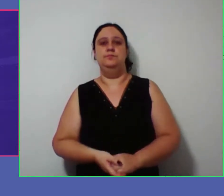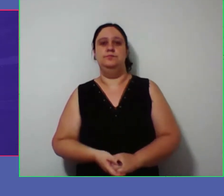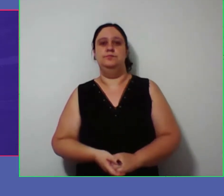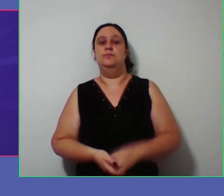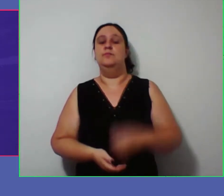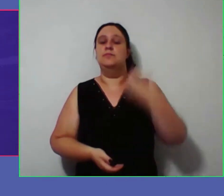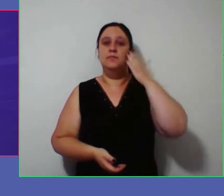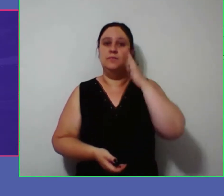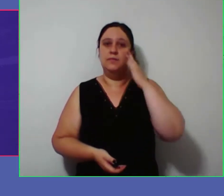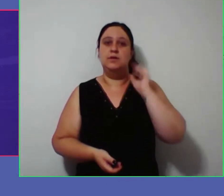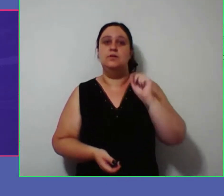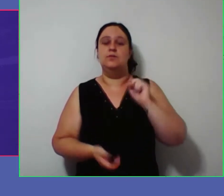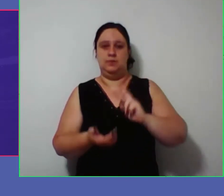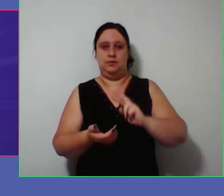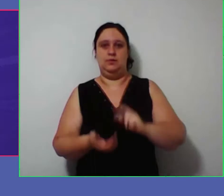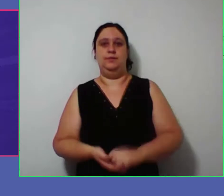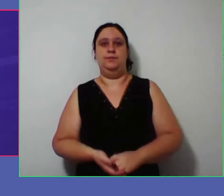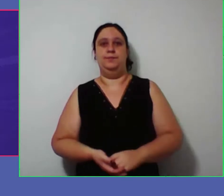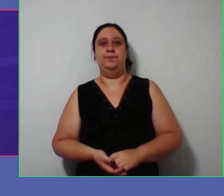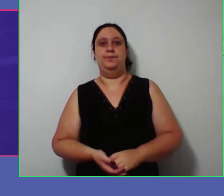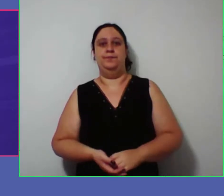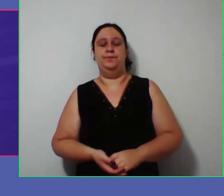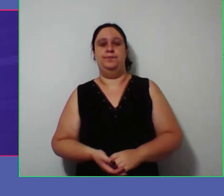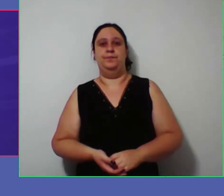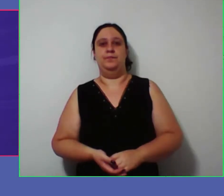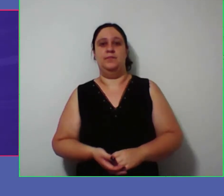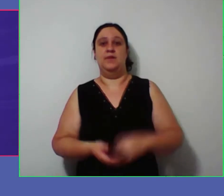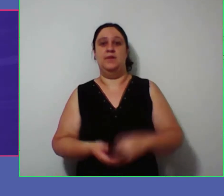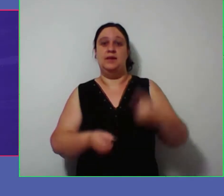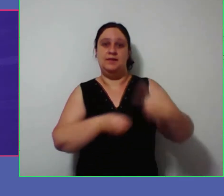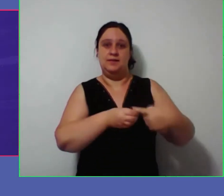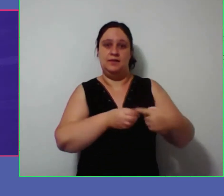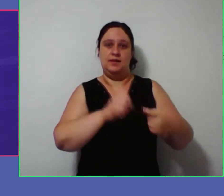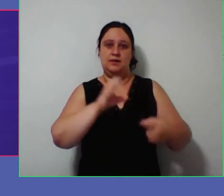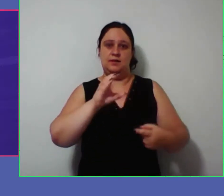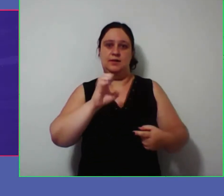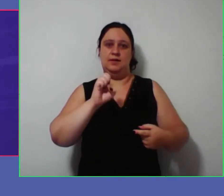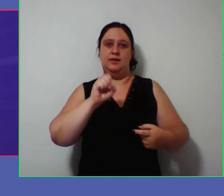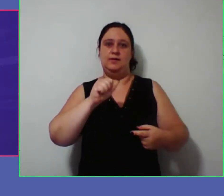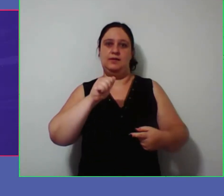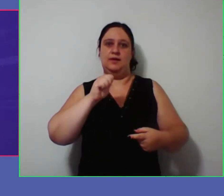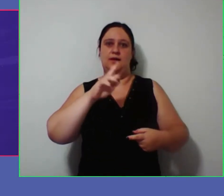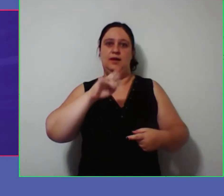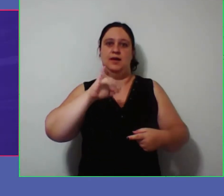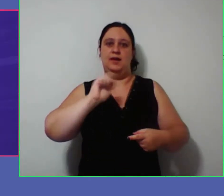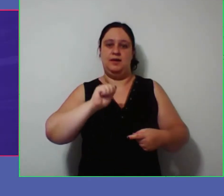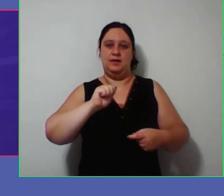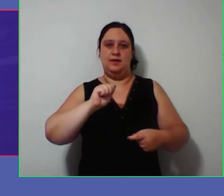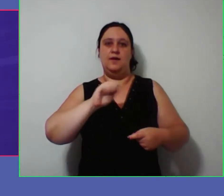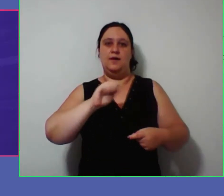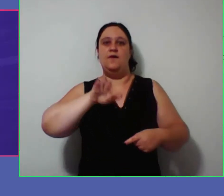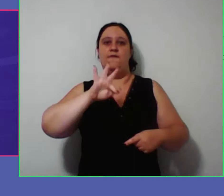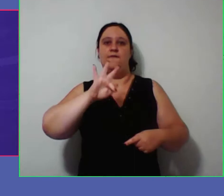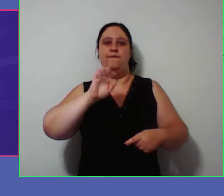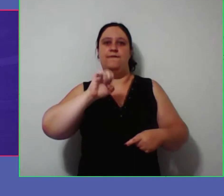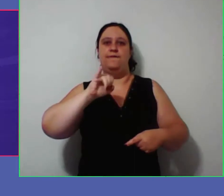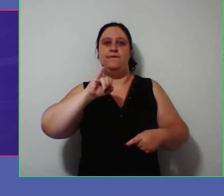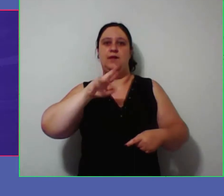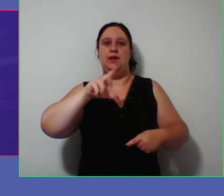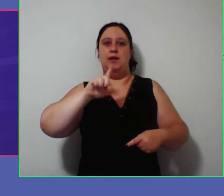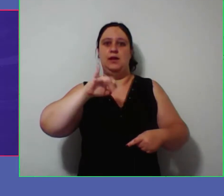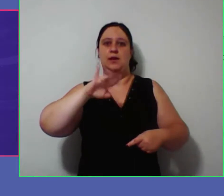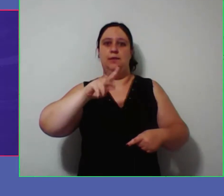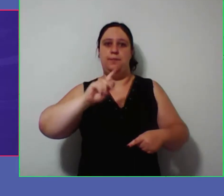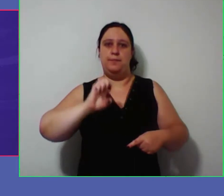interpreta. Cesareia de Filipe. Cesareia de Filipe está situada na região norte da